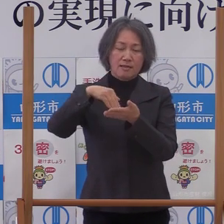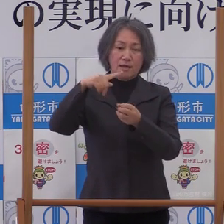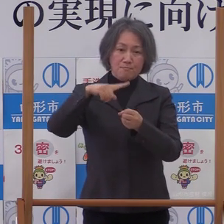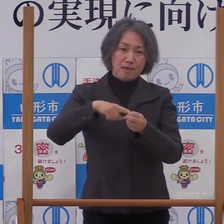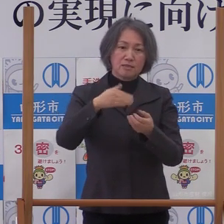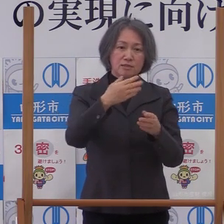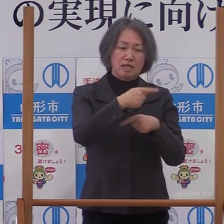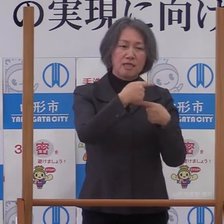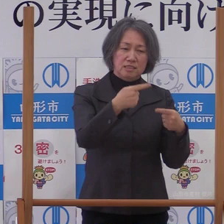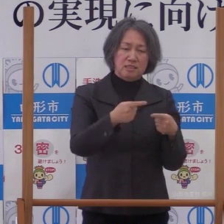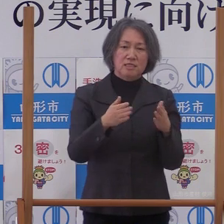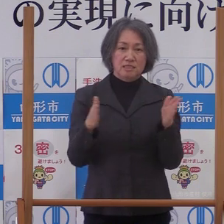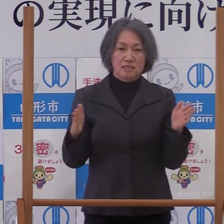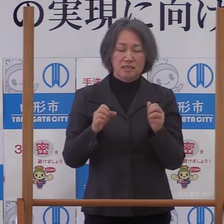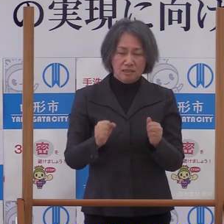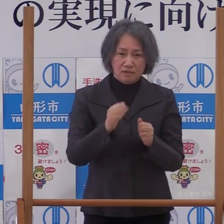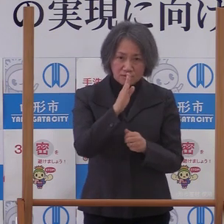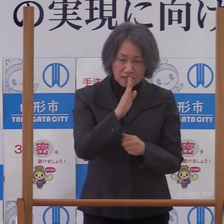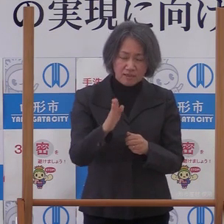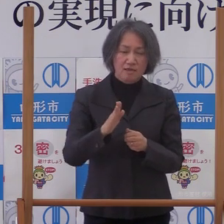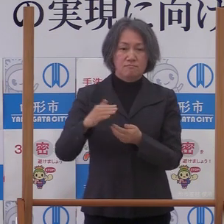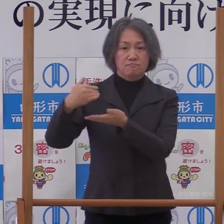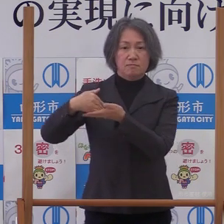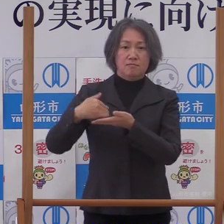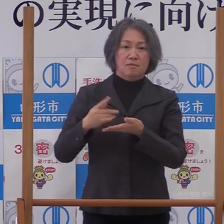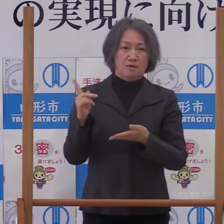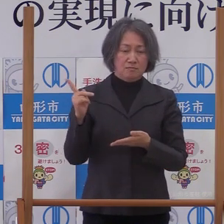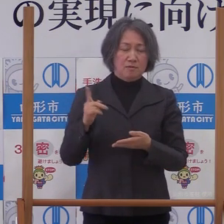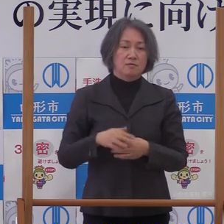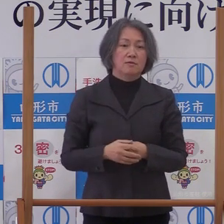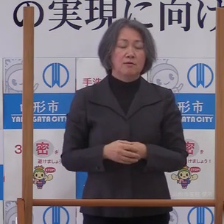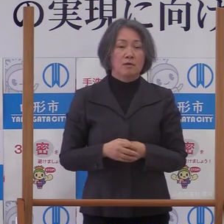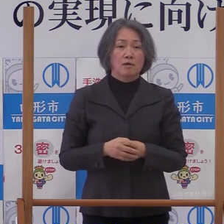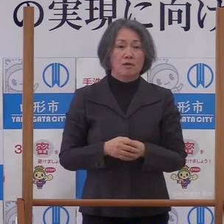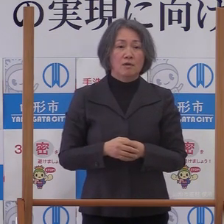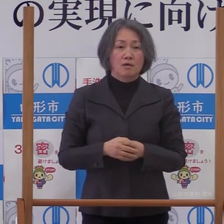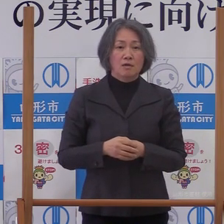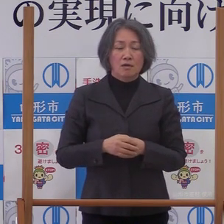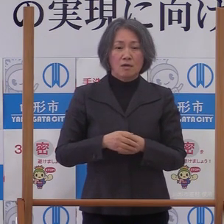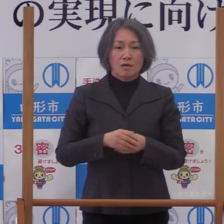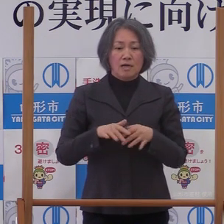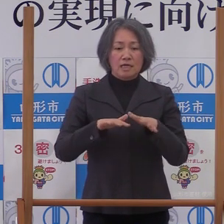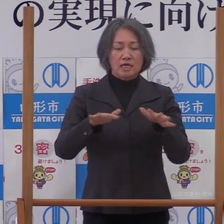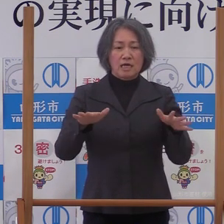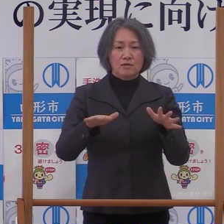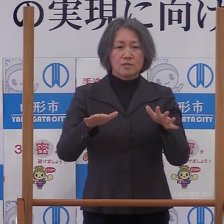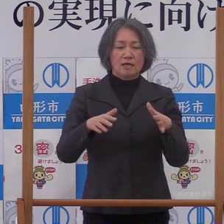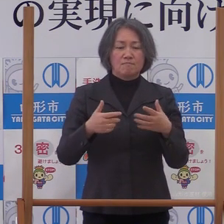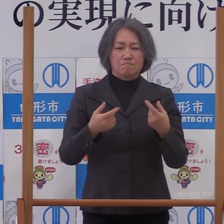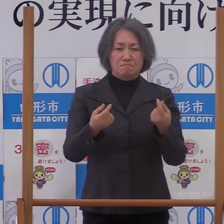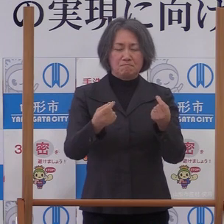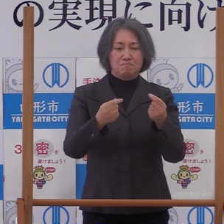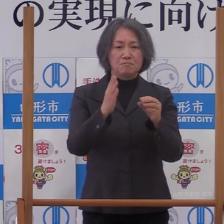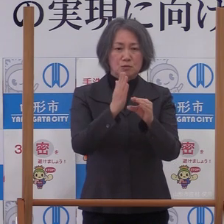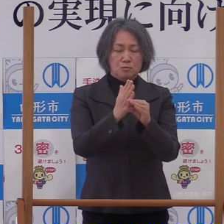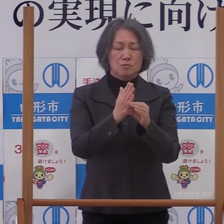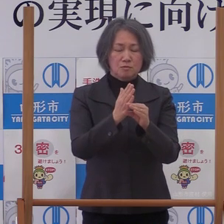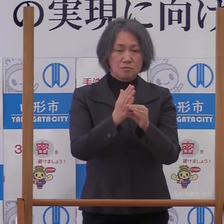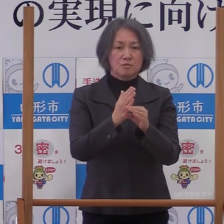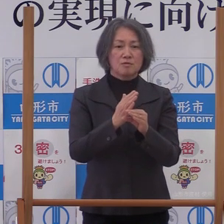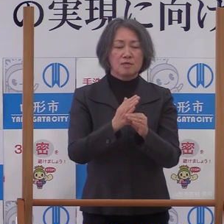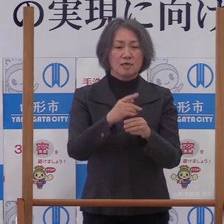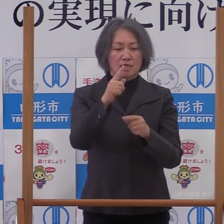になっております。全国的な感染拡大が収まらない状況にある今、市民の皆様お一人お一人